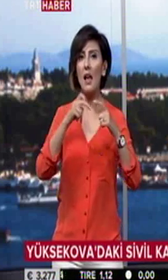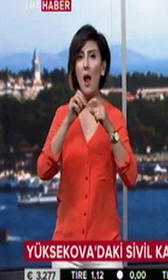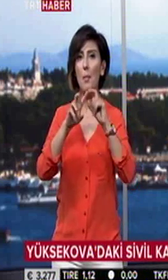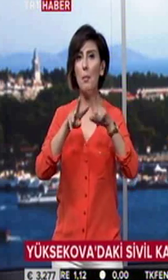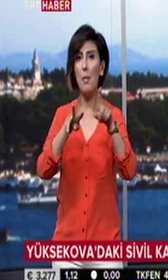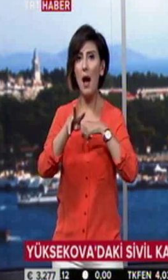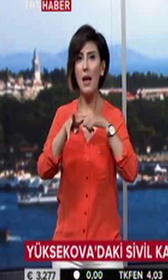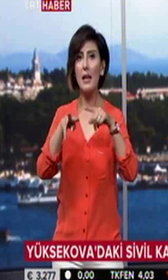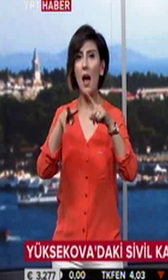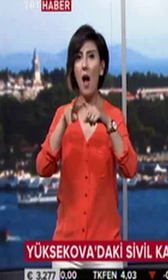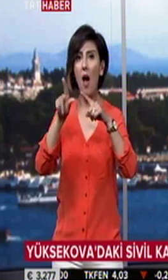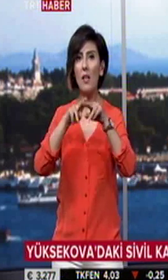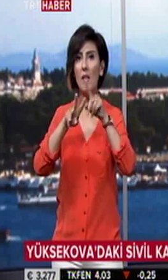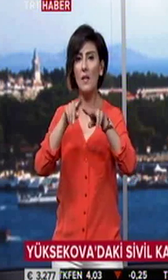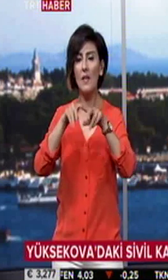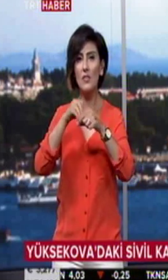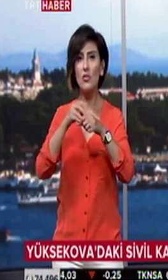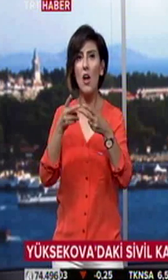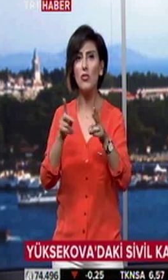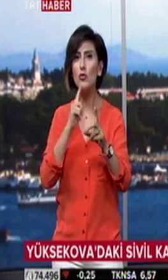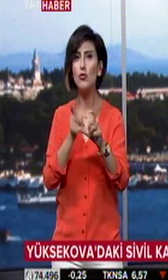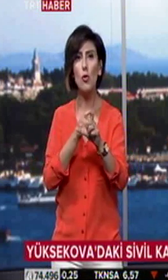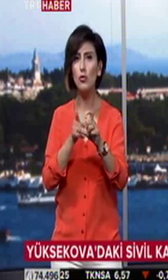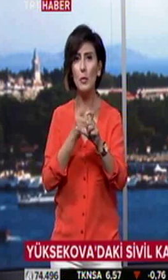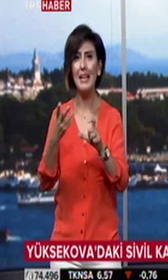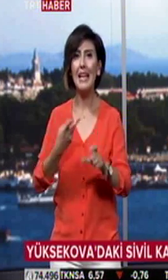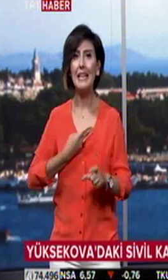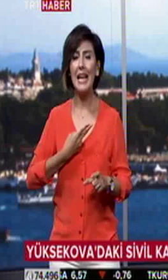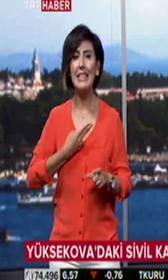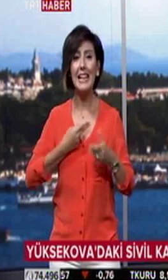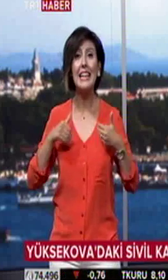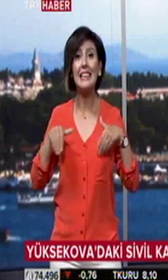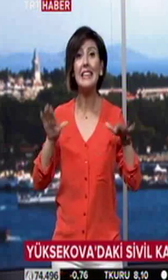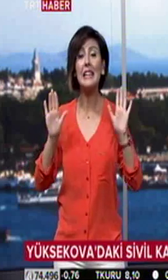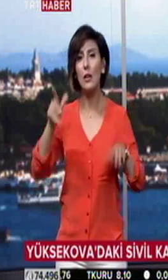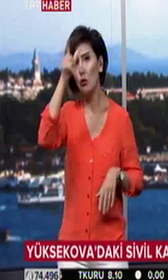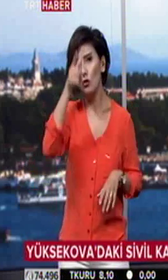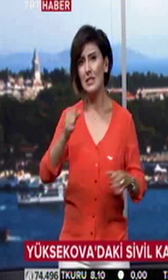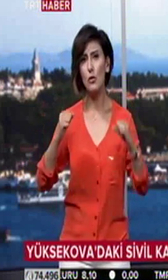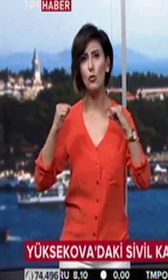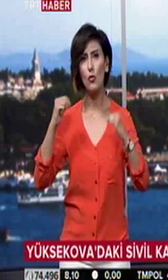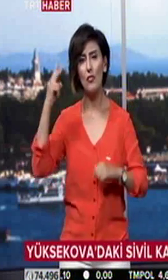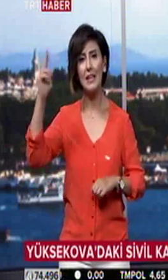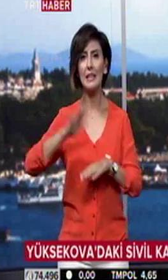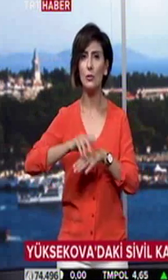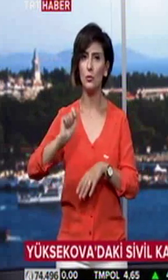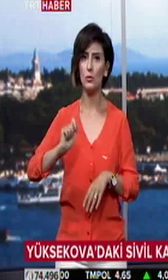Mehmet Alkan için açılan soruşturmanınsa kendilerinin değil Türk Silahlı Kuvvetleri'nin